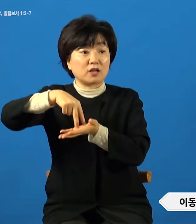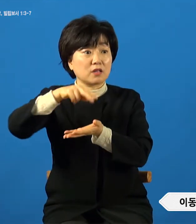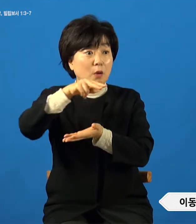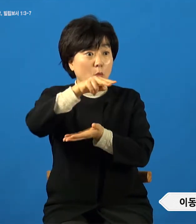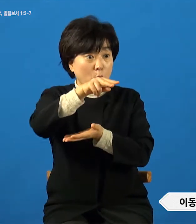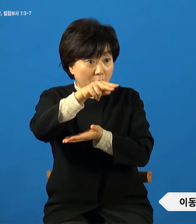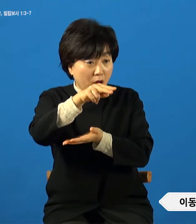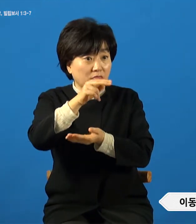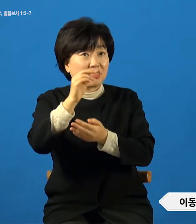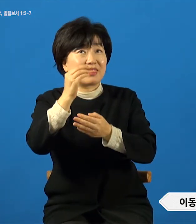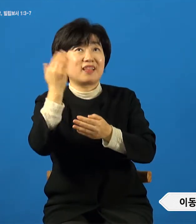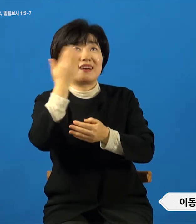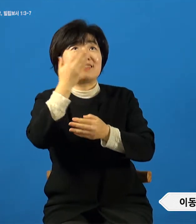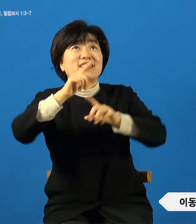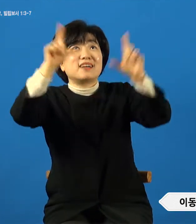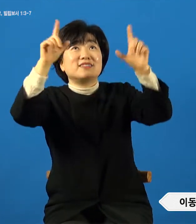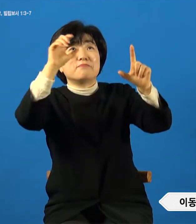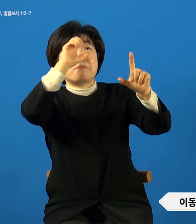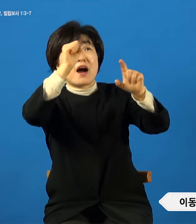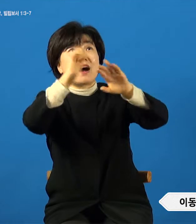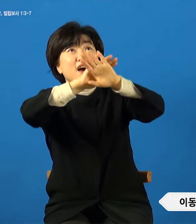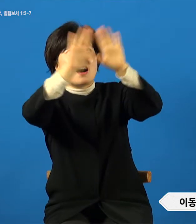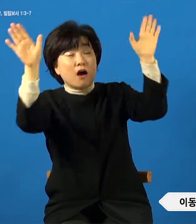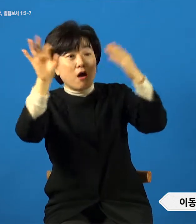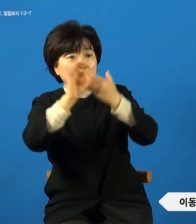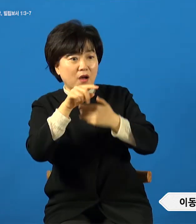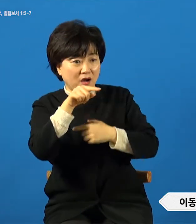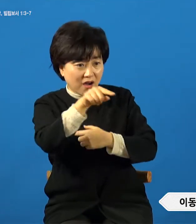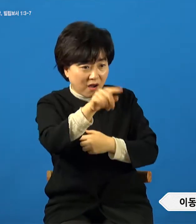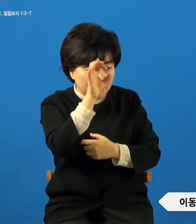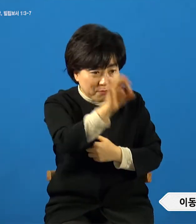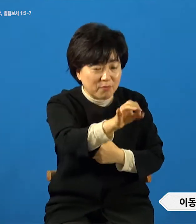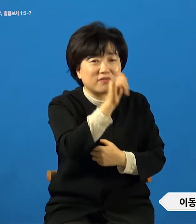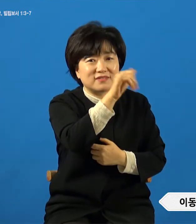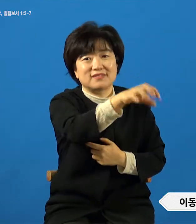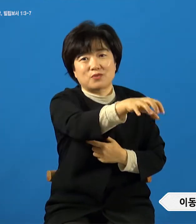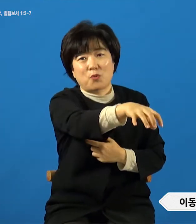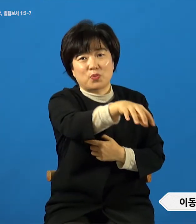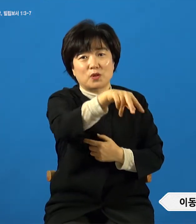것입니다. 그리고 얼마 안 있어서 이 존 로스가